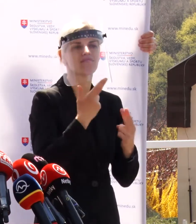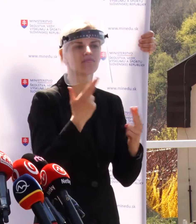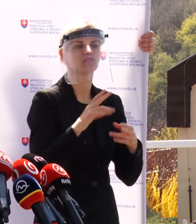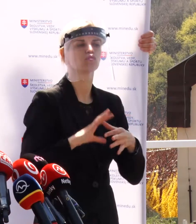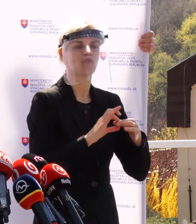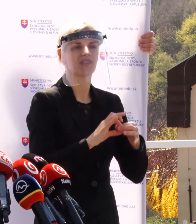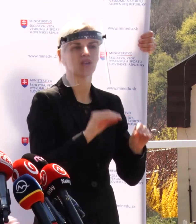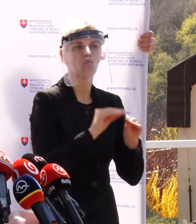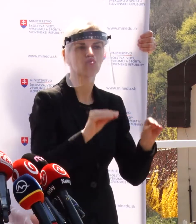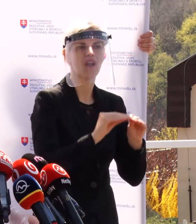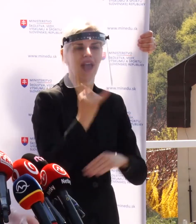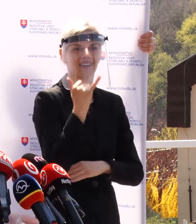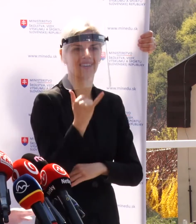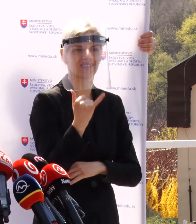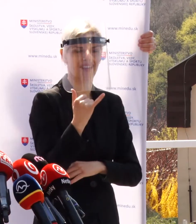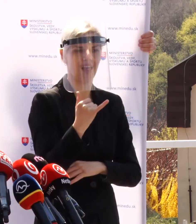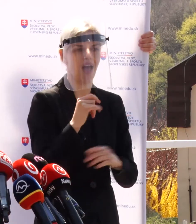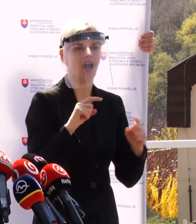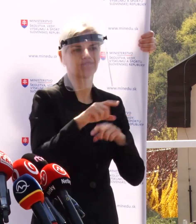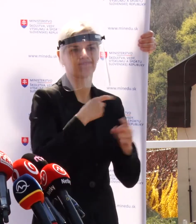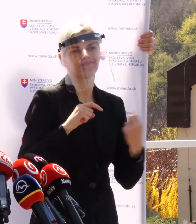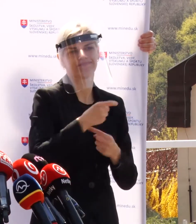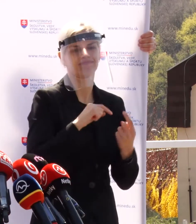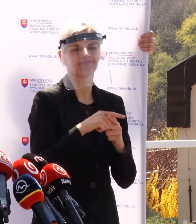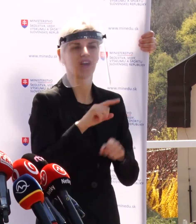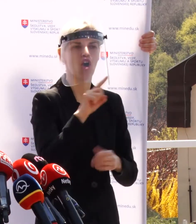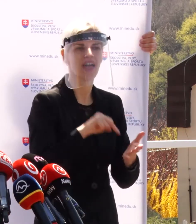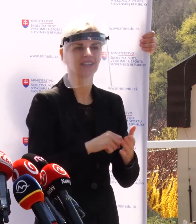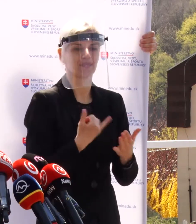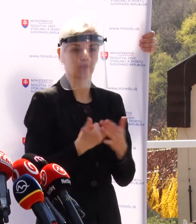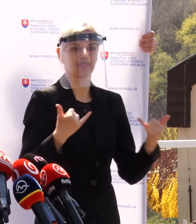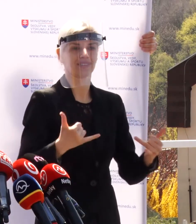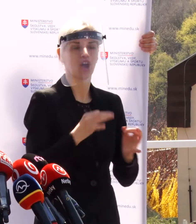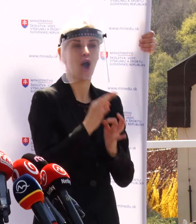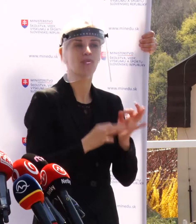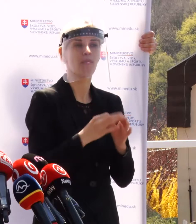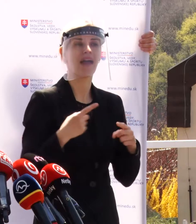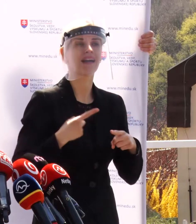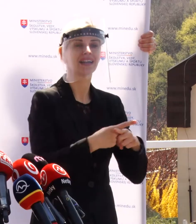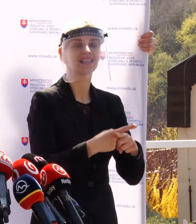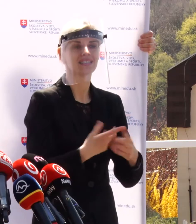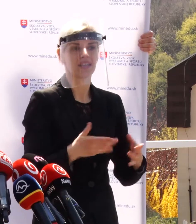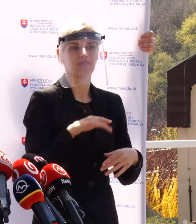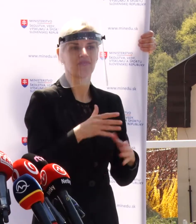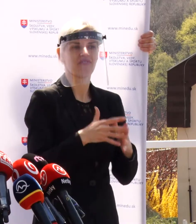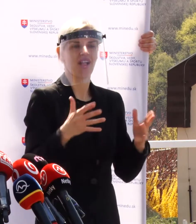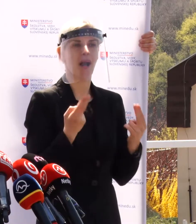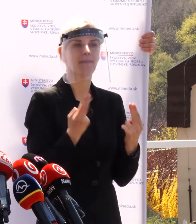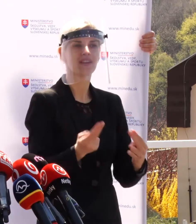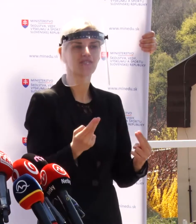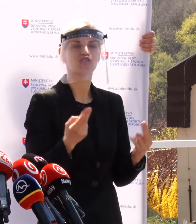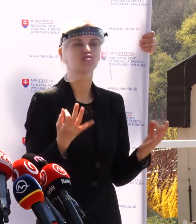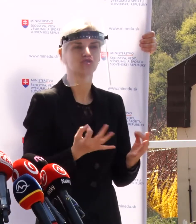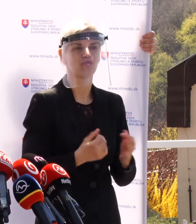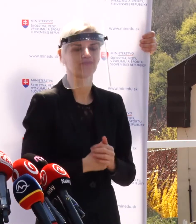rodičov. A zároveň by som si dovolila ešte povedať, že toto obdobie krízy pre nás predstavuje aj veľkú príležitosť, pretože